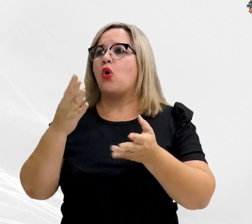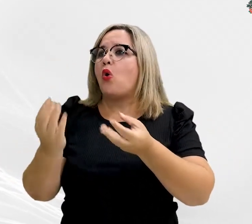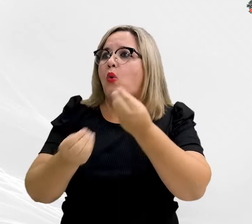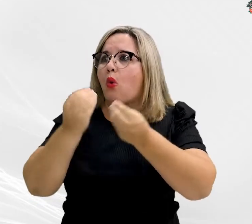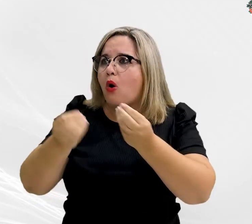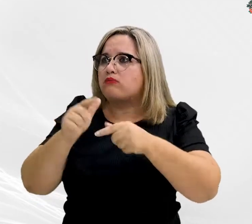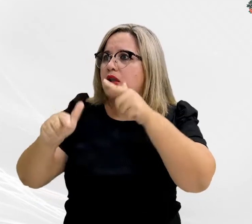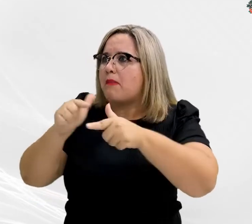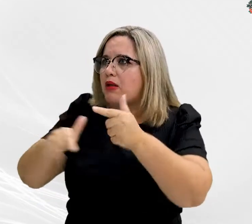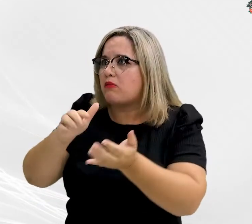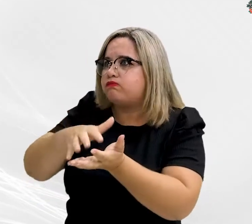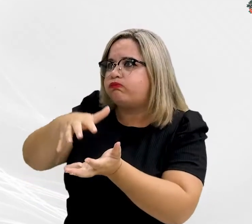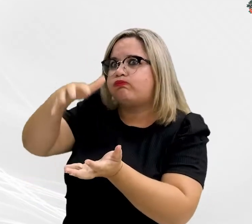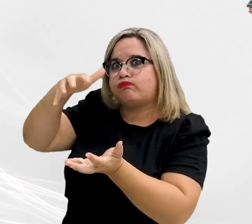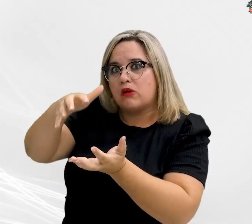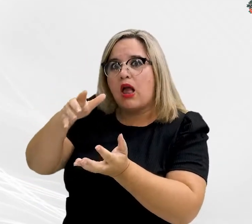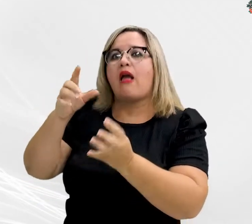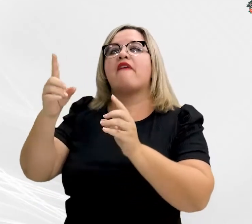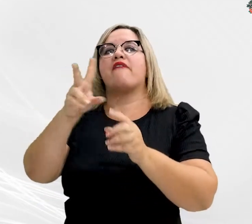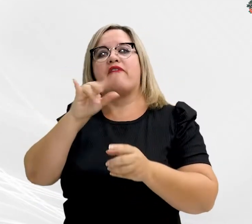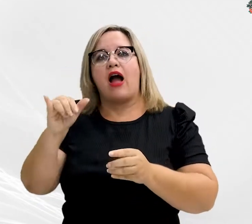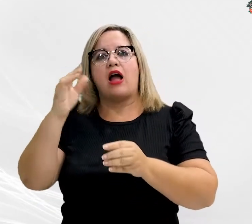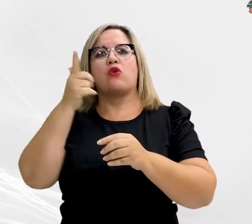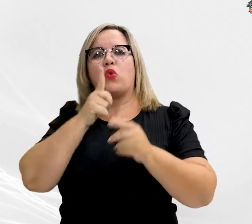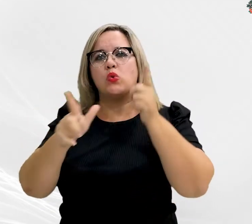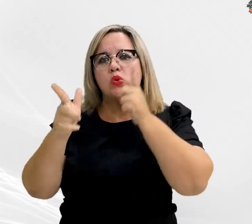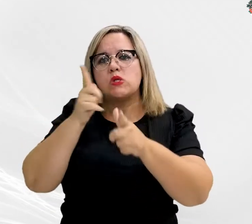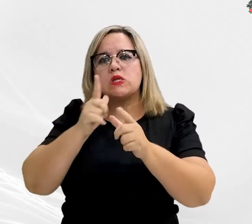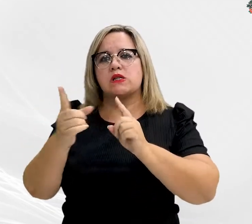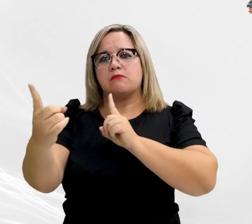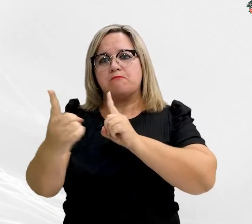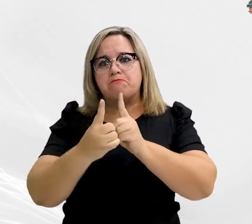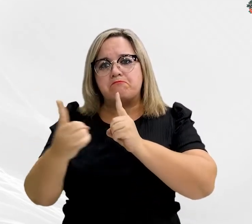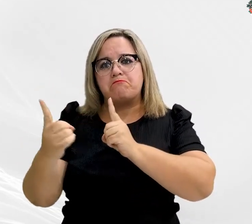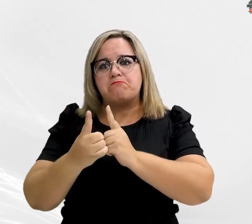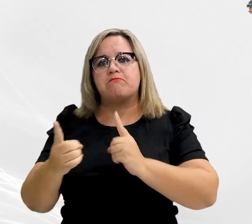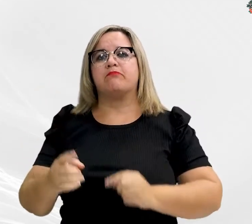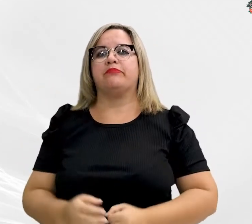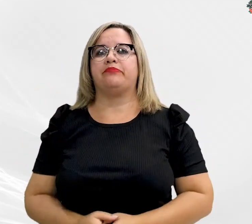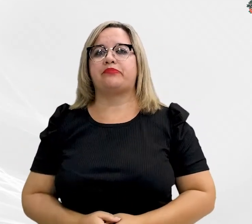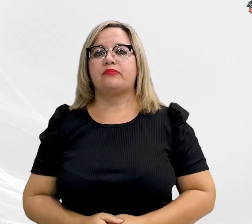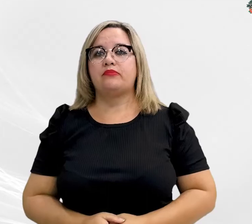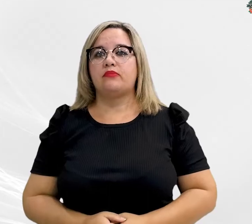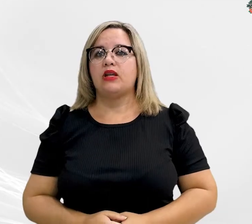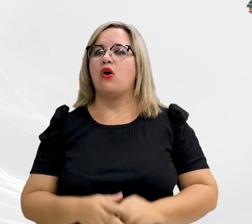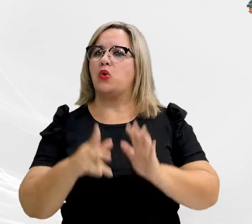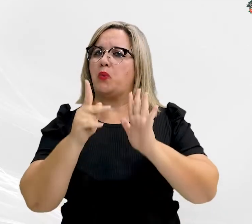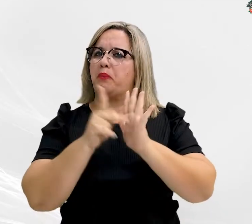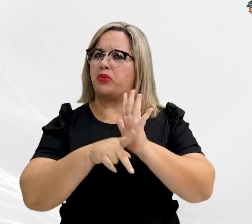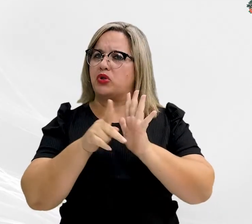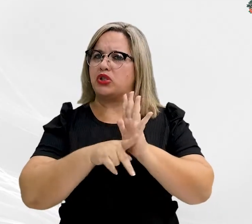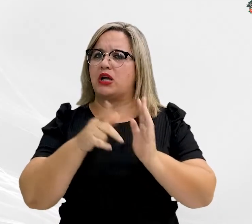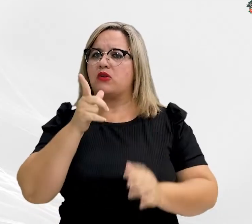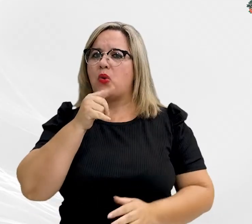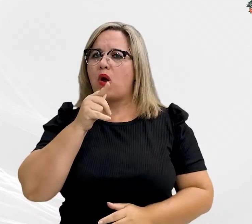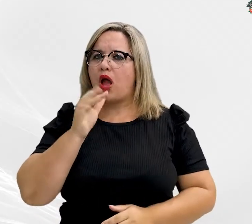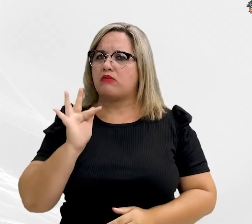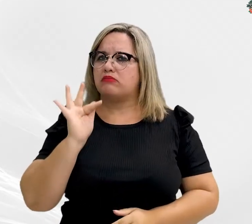afirmou e o número de nascentes confirmadas pelo projeto água para o futuro também aumentou